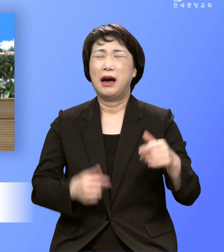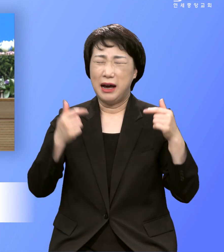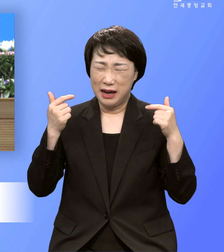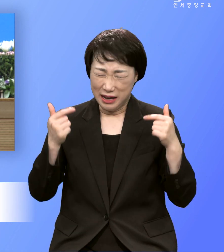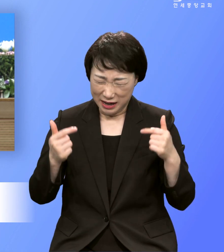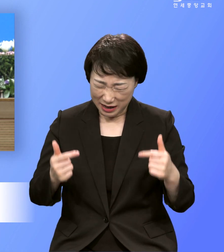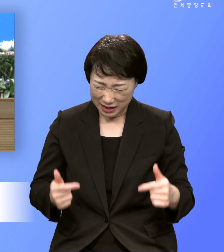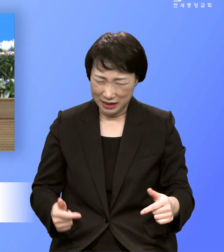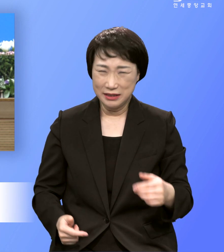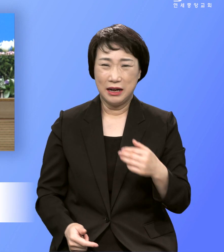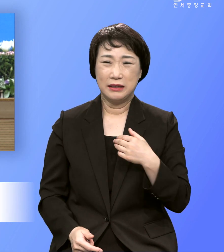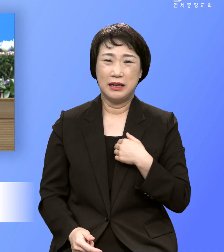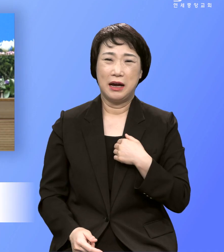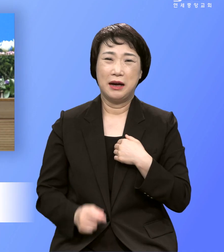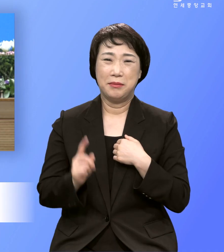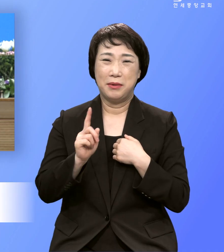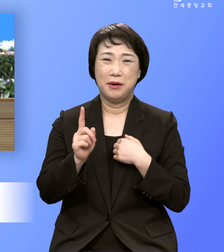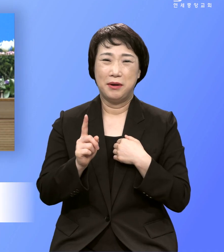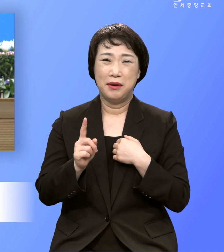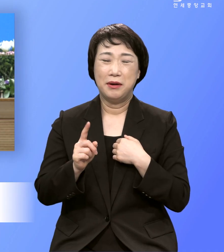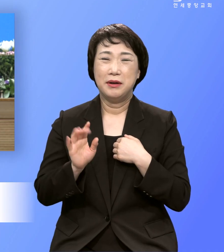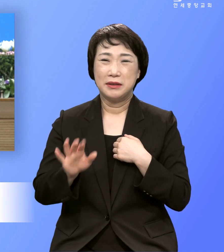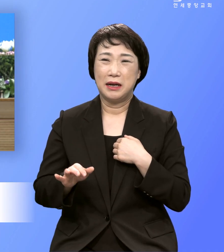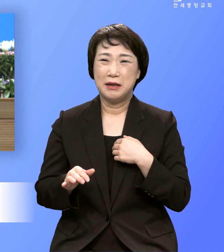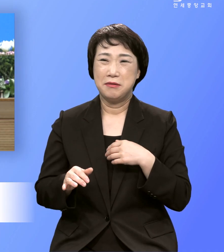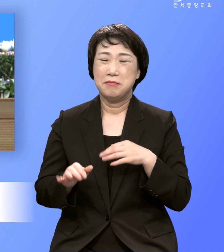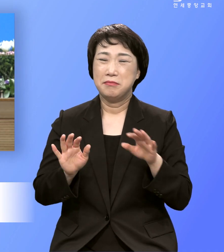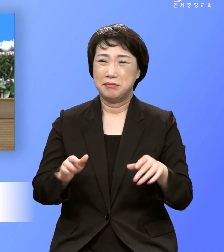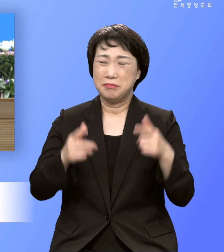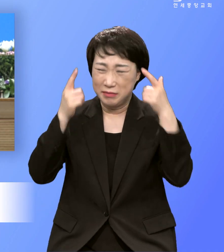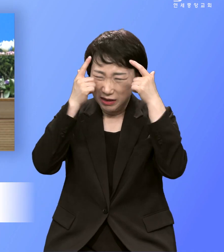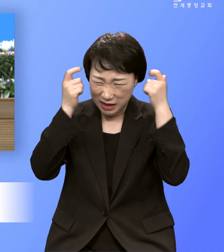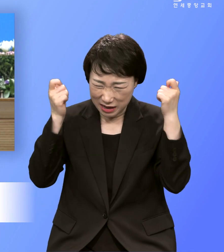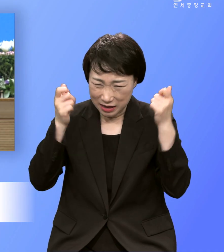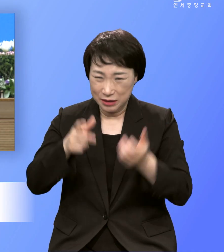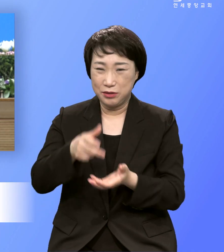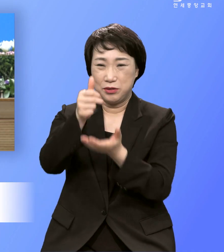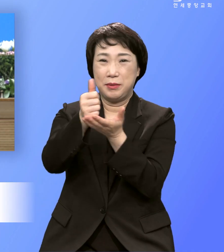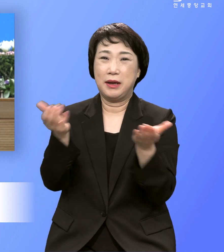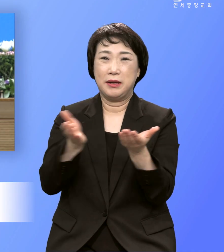항상 죽을 각오하고 주의 일에